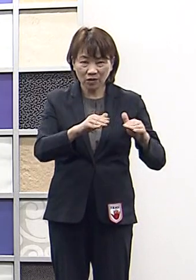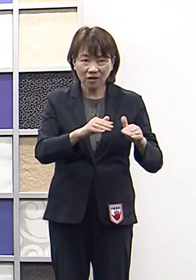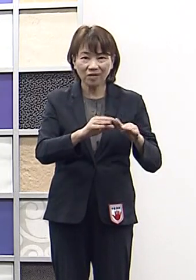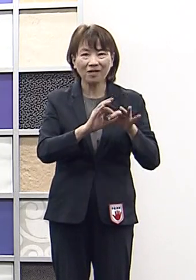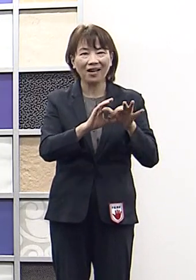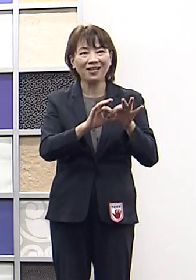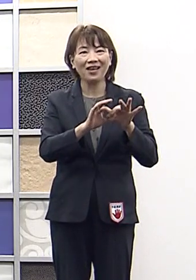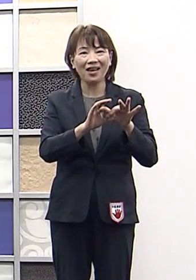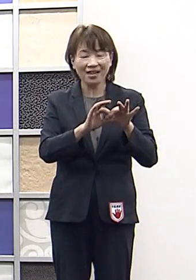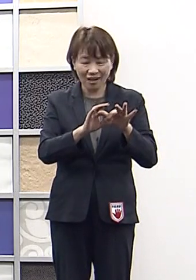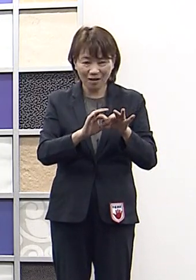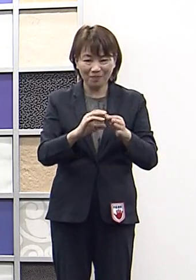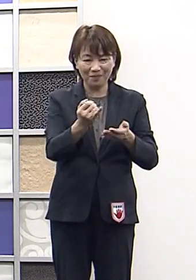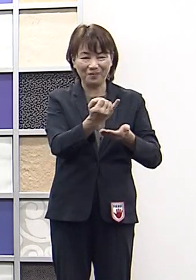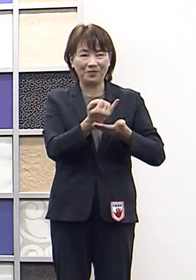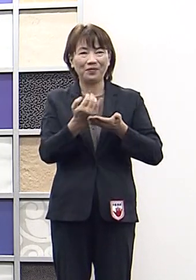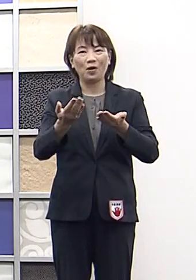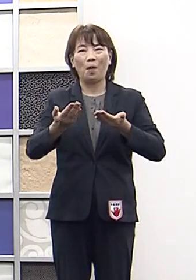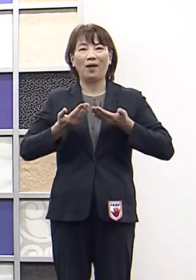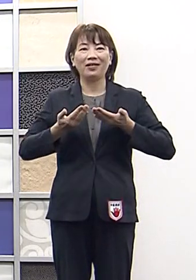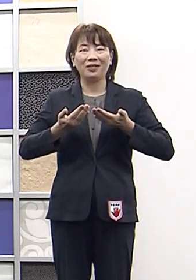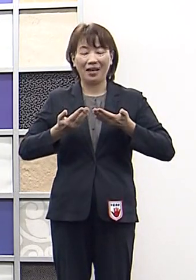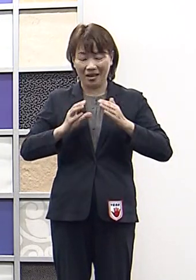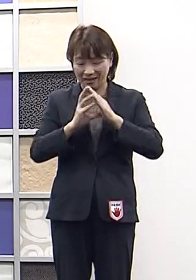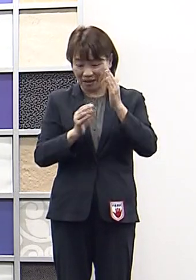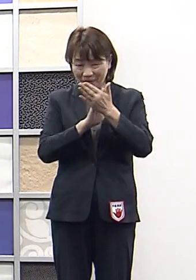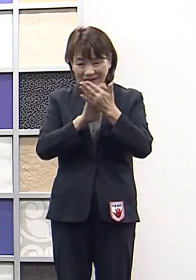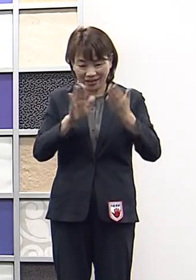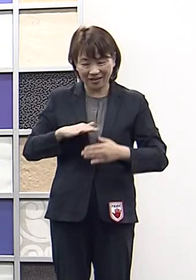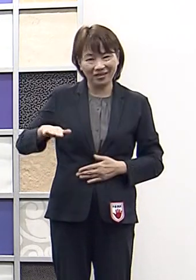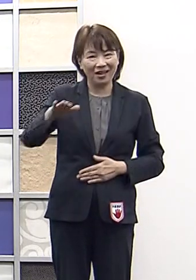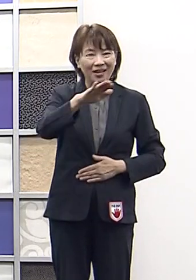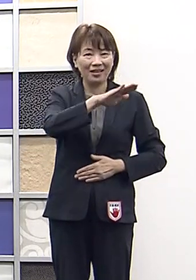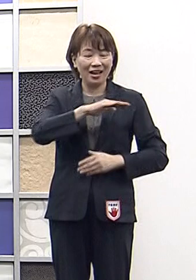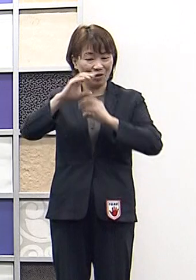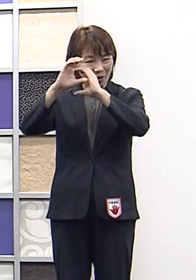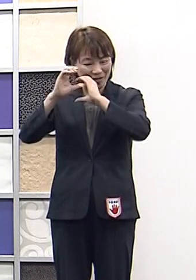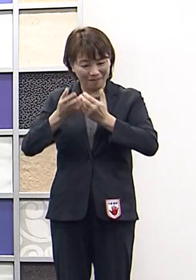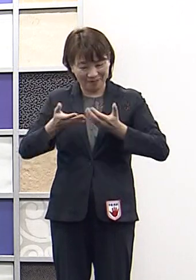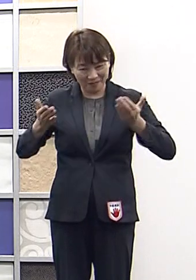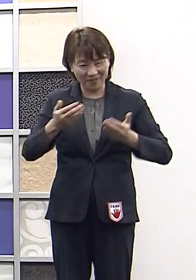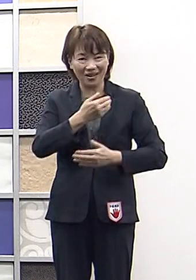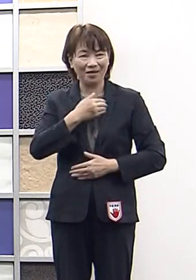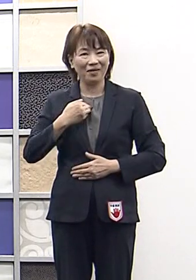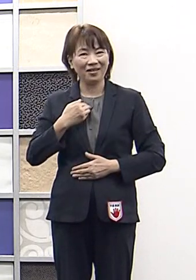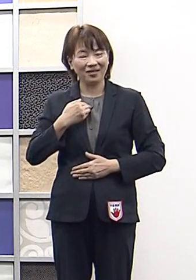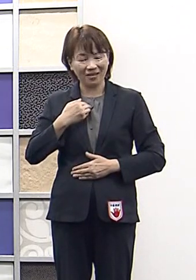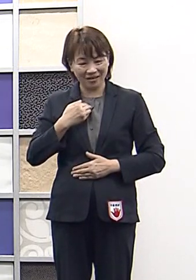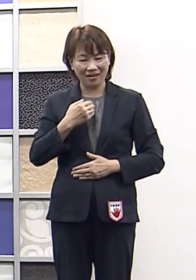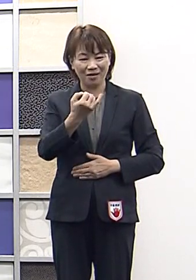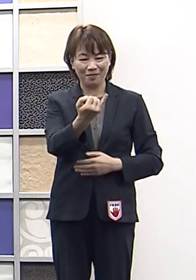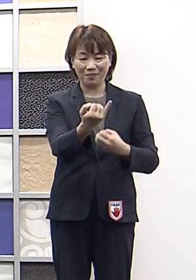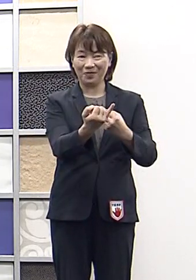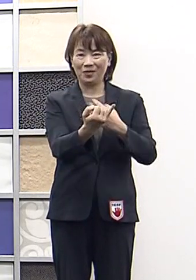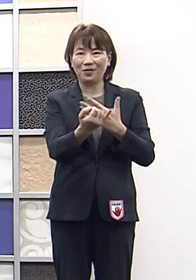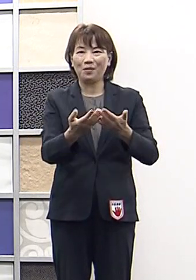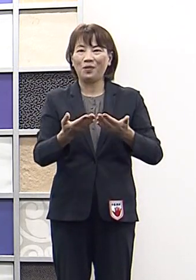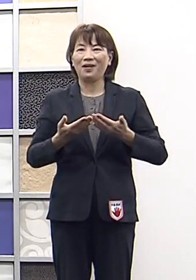名実ともに山梨県全体のお祭りになりましたねなんてコメントもいただいてですね、それは私たちがも